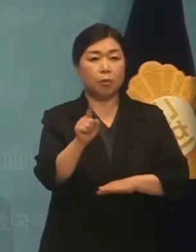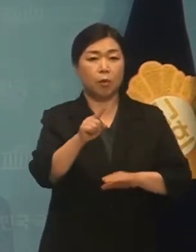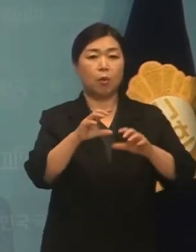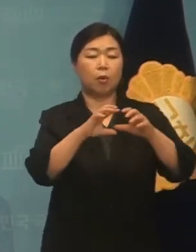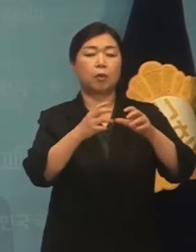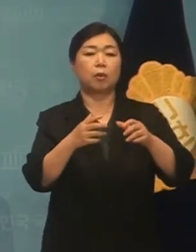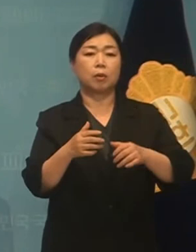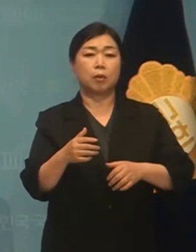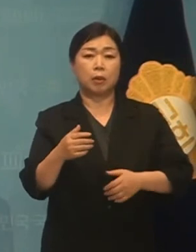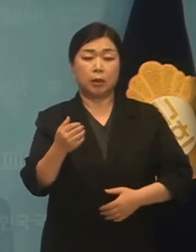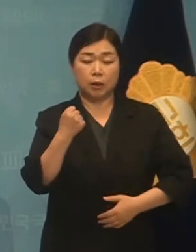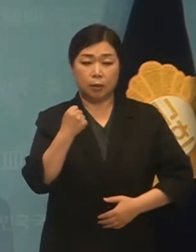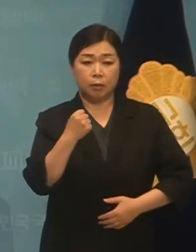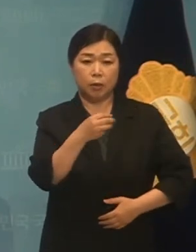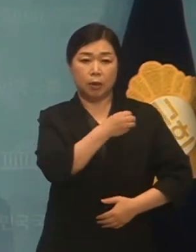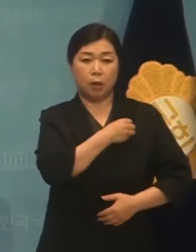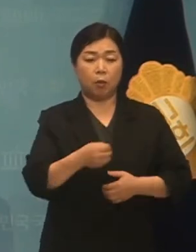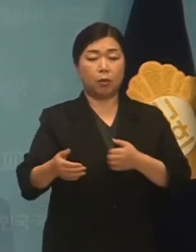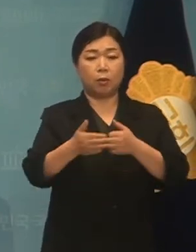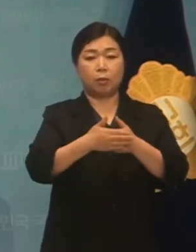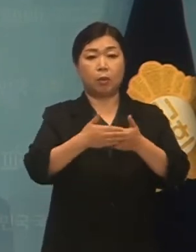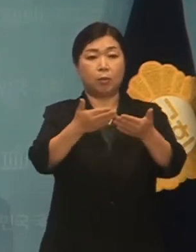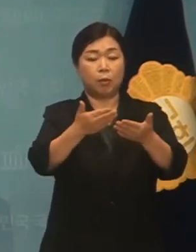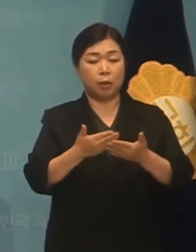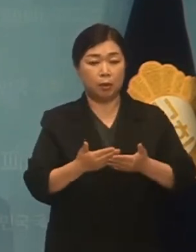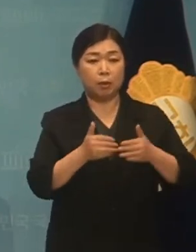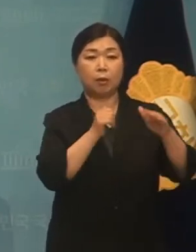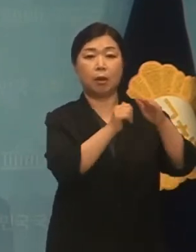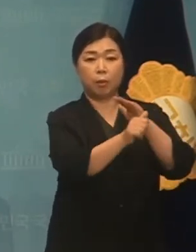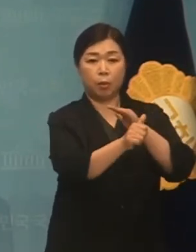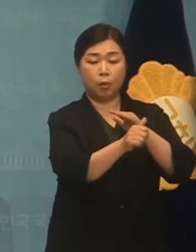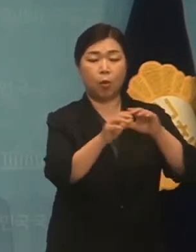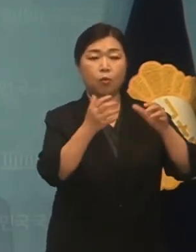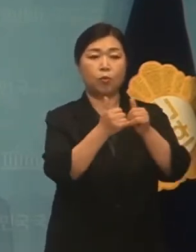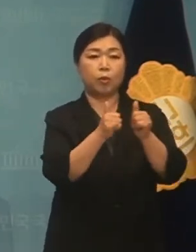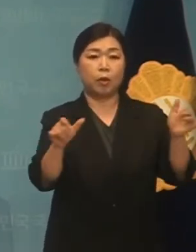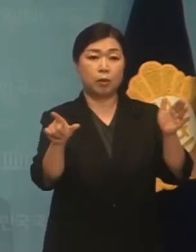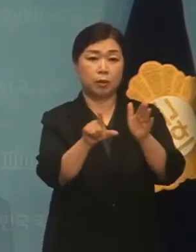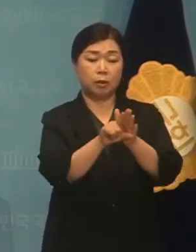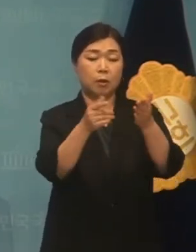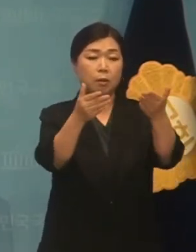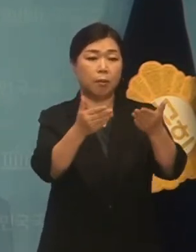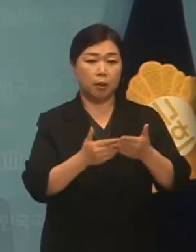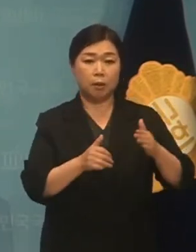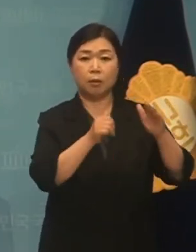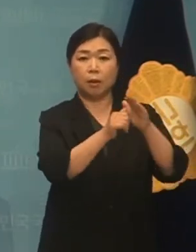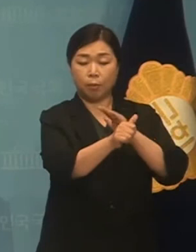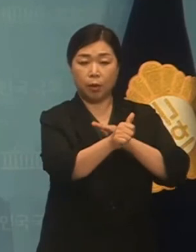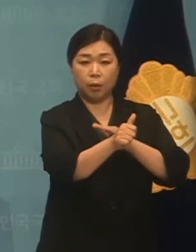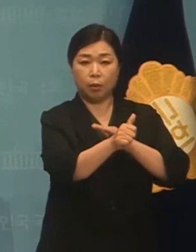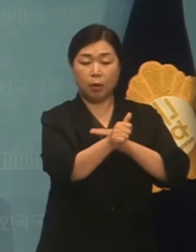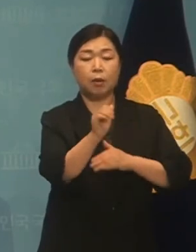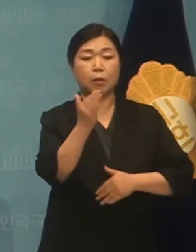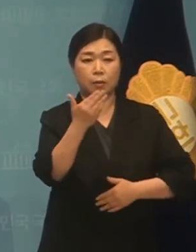당원들의 지지를 받는 당대표, 국민들의 신뢰를 받는 당대표 가서